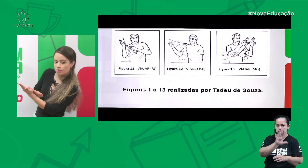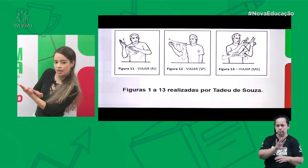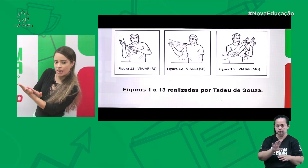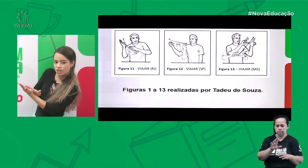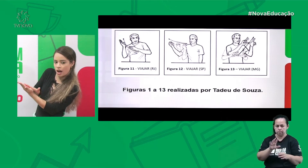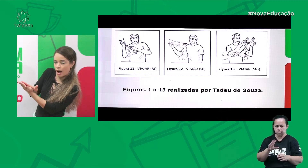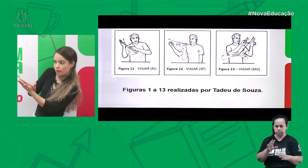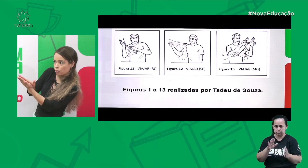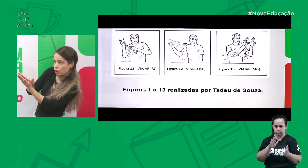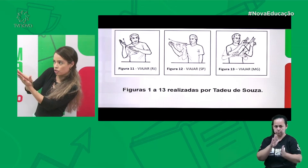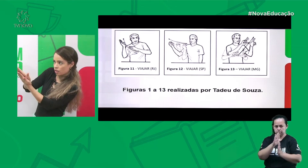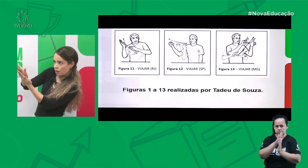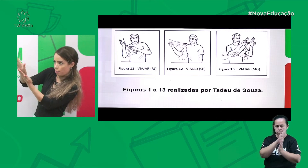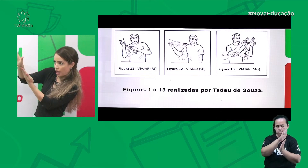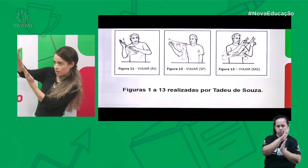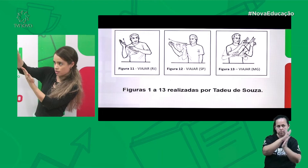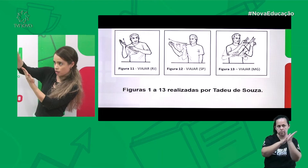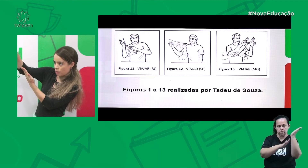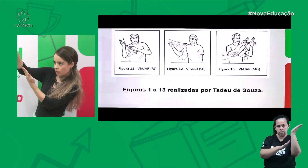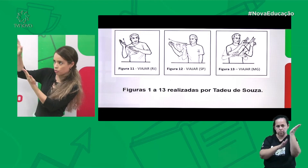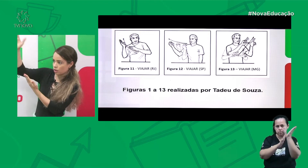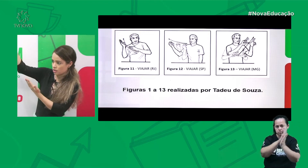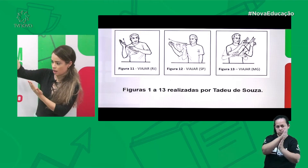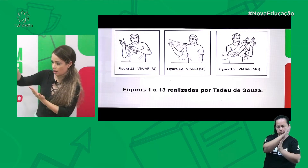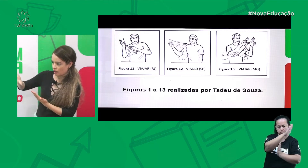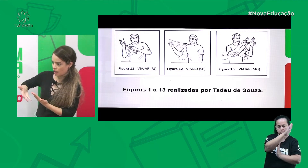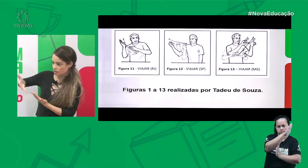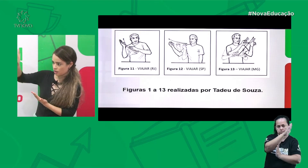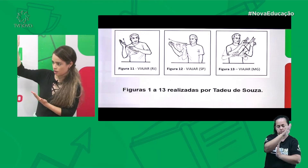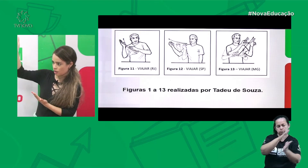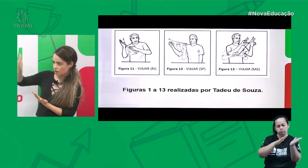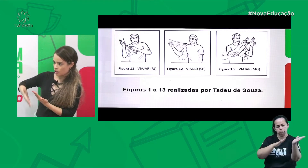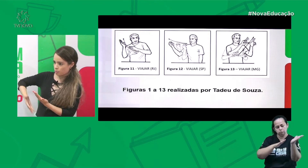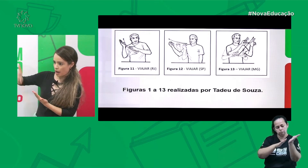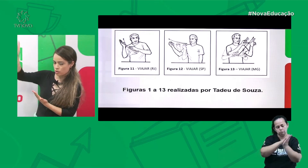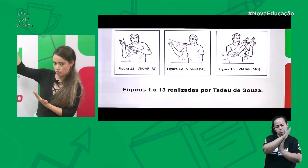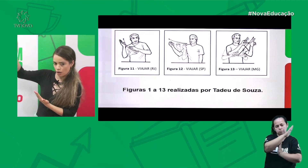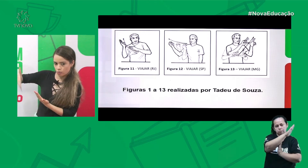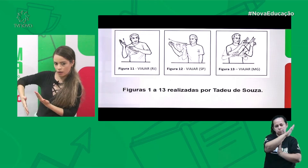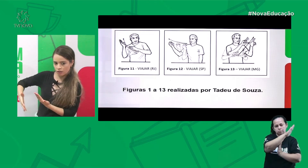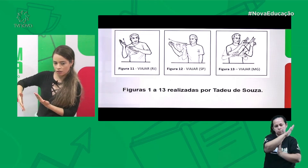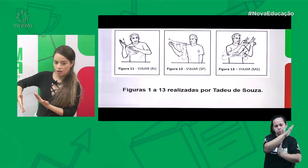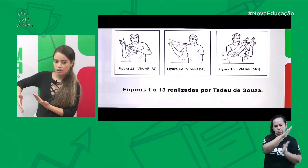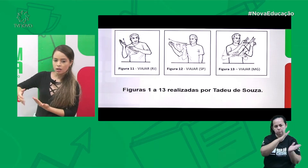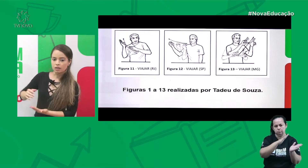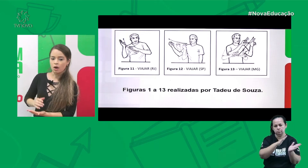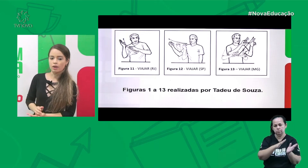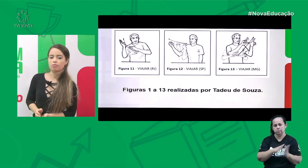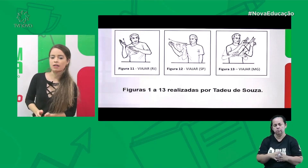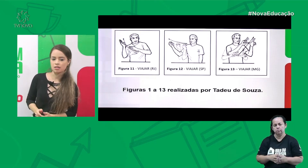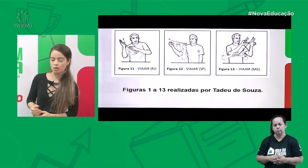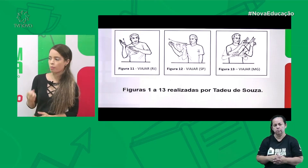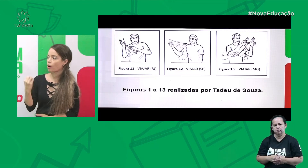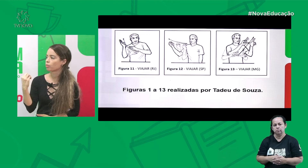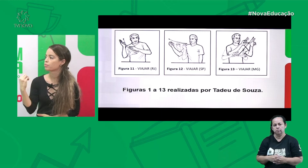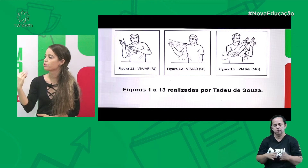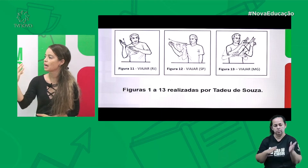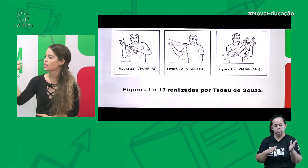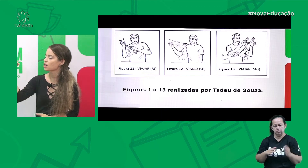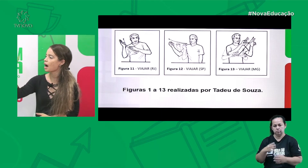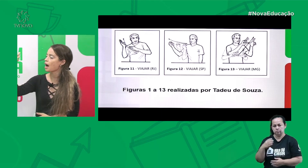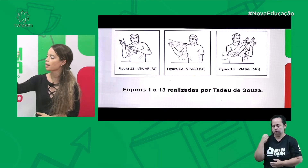faz viajar no Rio de Janeiro para cima, eu utilizei esse espaço neutro aqui. Então, ele faz em São